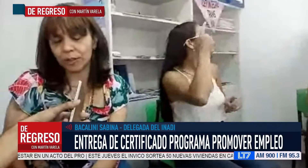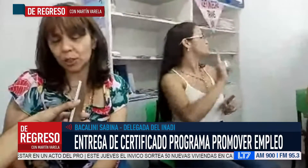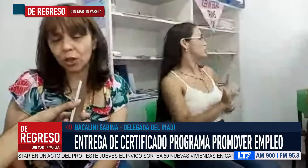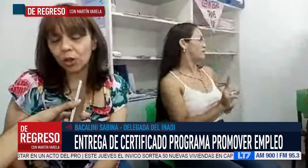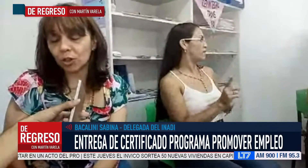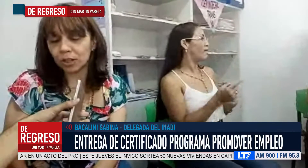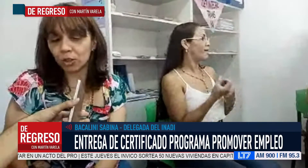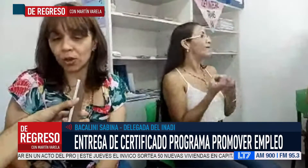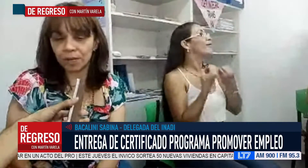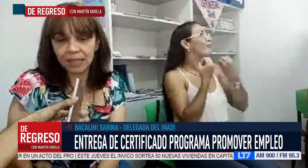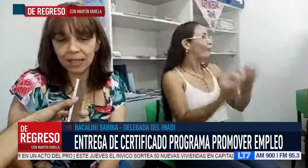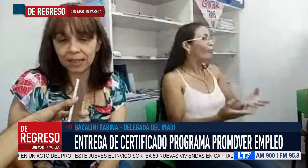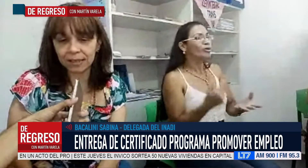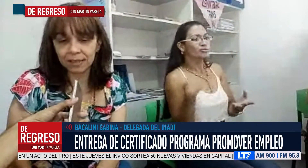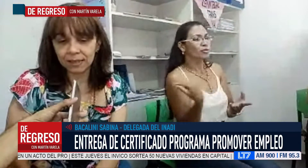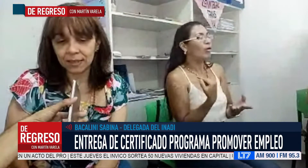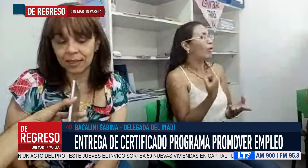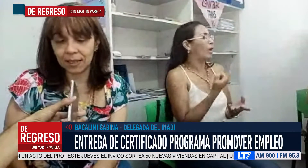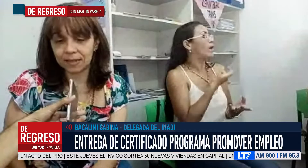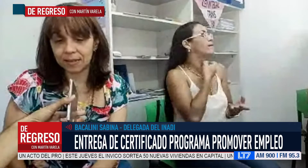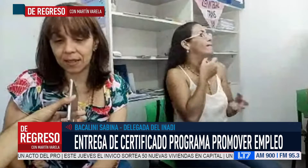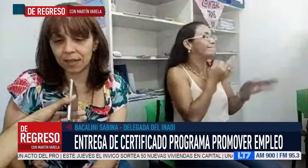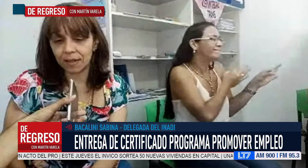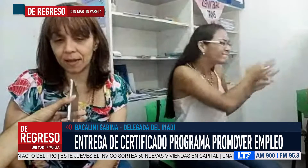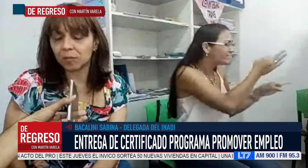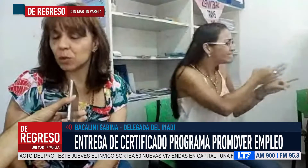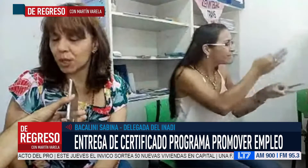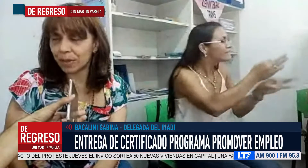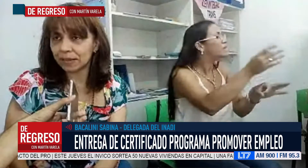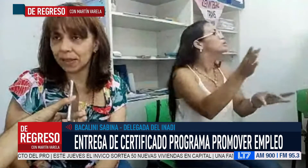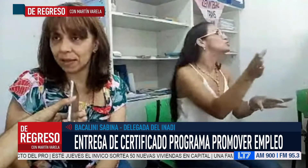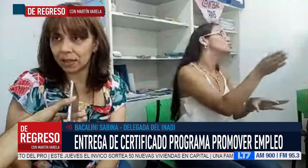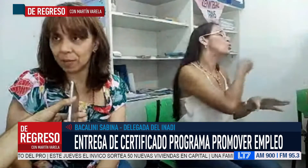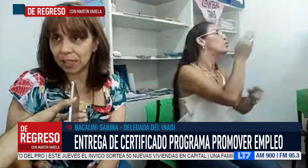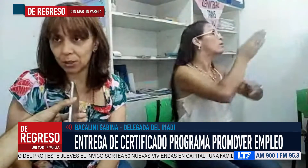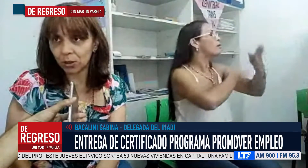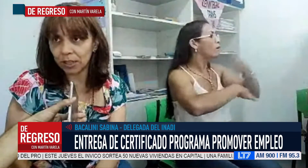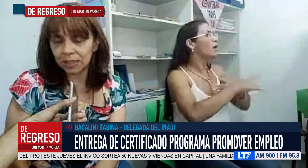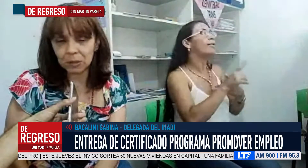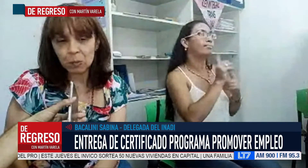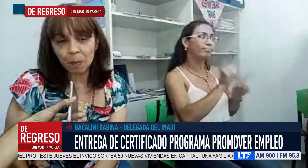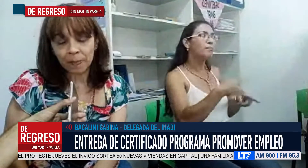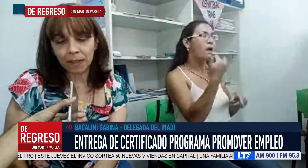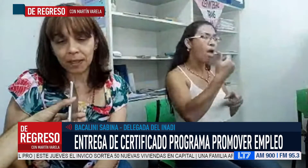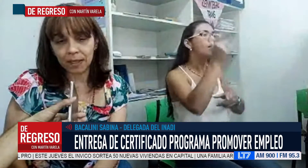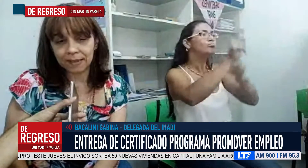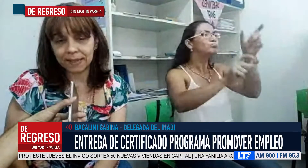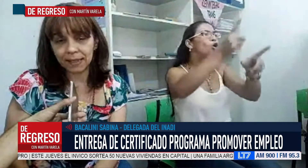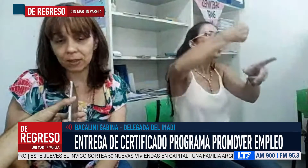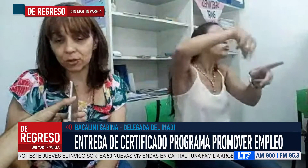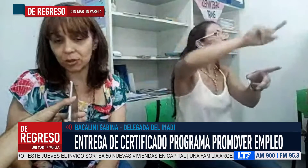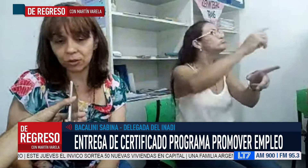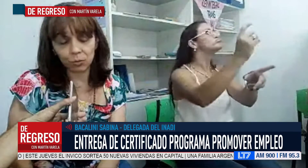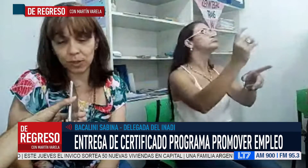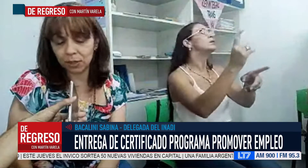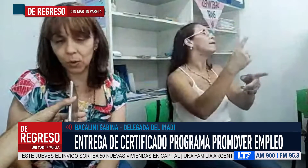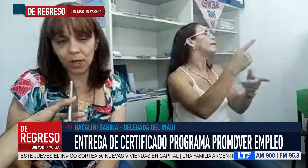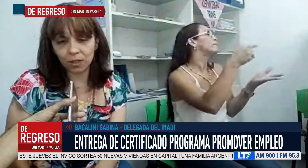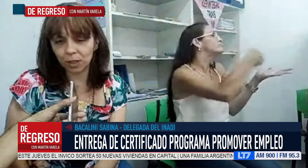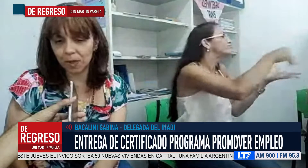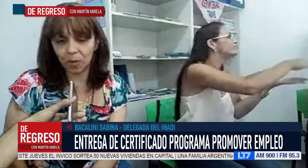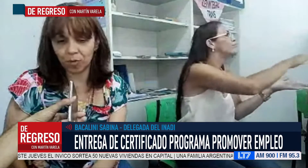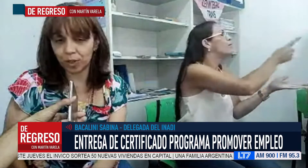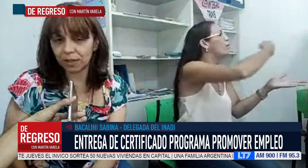sobre todo donde todavía dan muchas prácticas discriminatorias. Así que nosotros durante todo